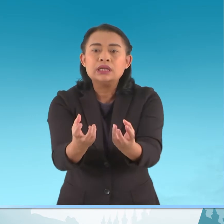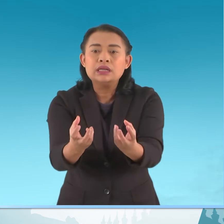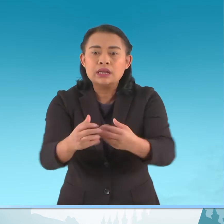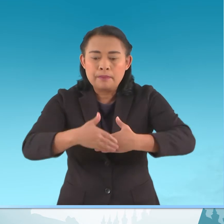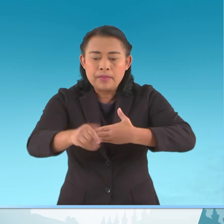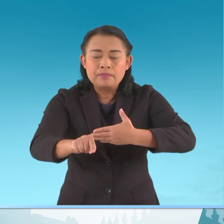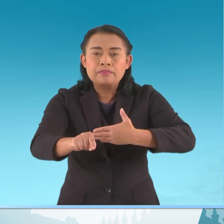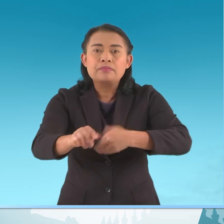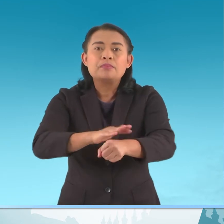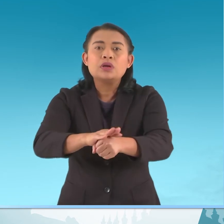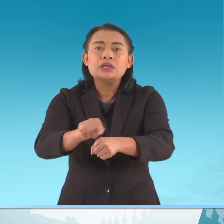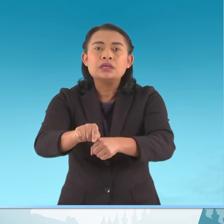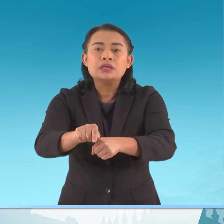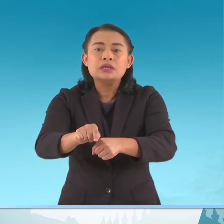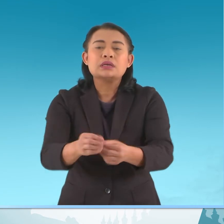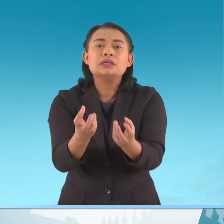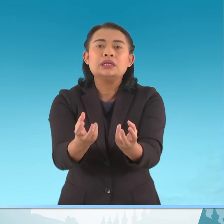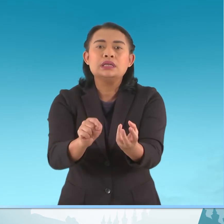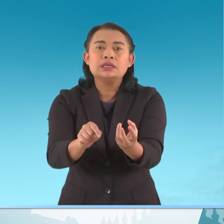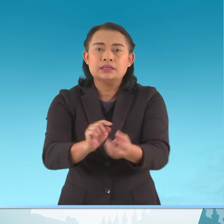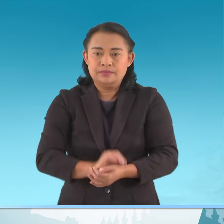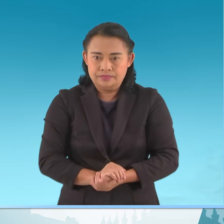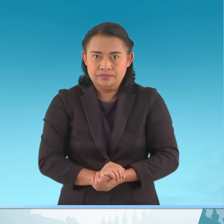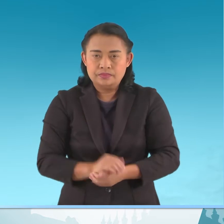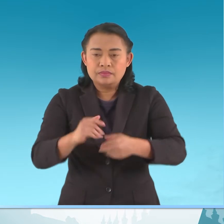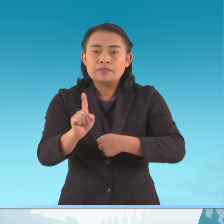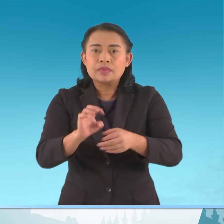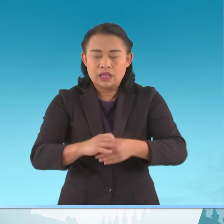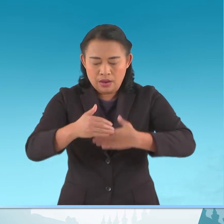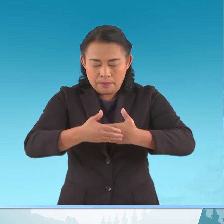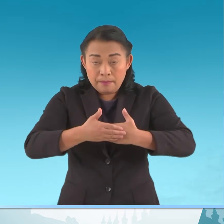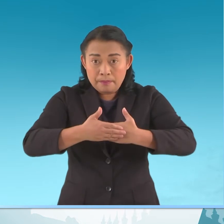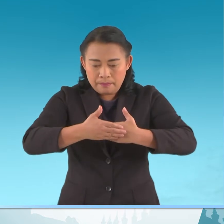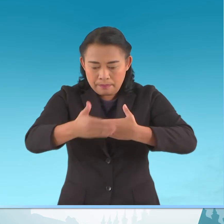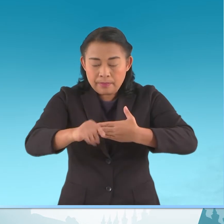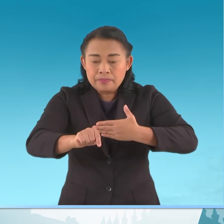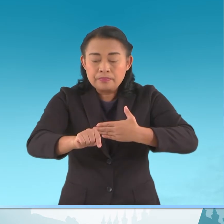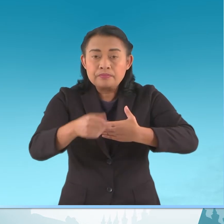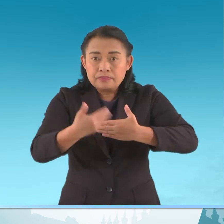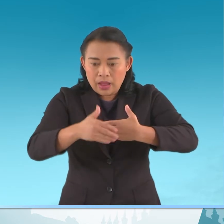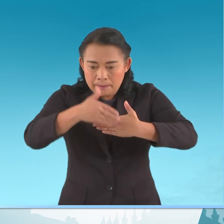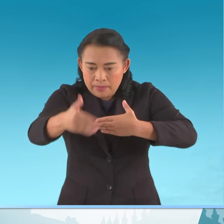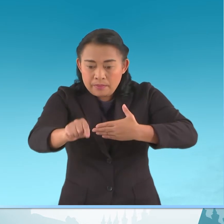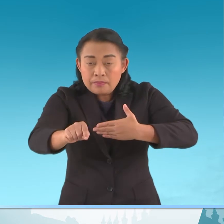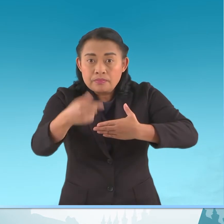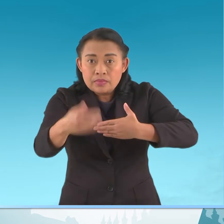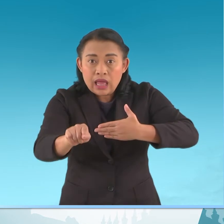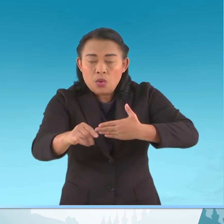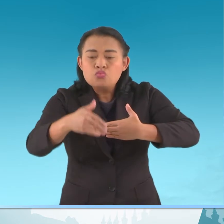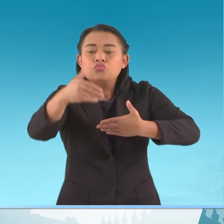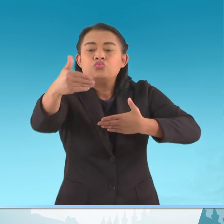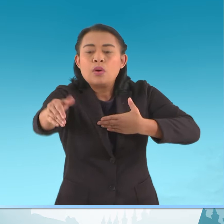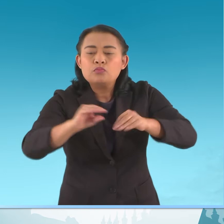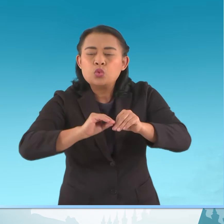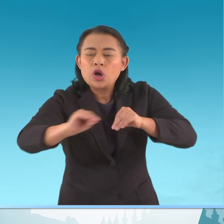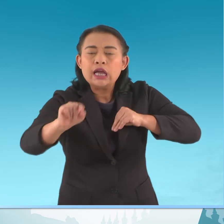กลางก็คือสวนหินนะครับเราจะให้สวนหินเป็นวัตถุหลักนะครับเป็นระยะตัวแบบหลักเสร็จแล้ว